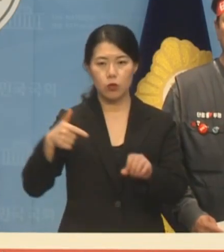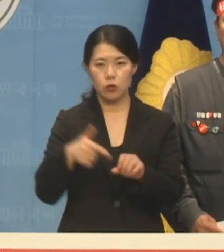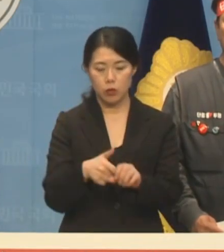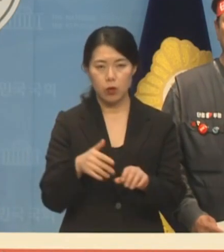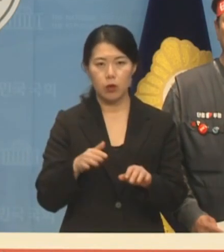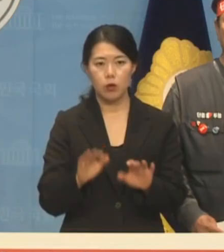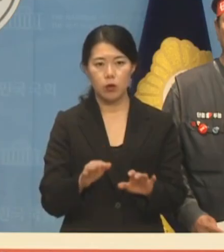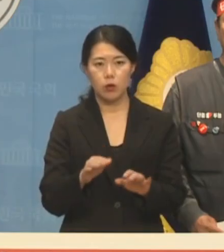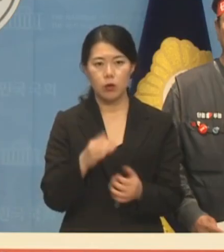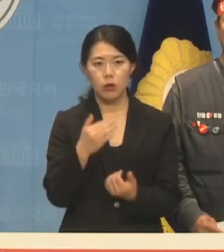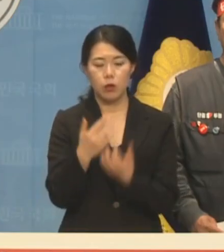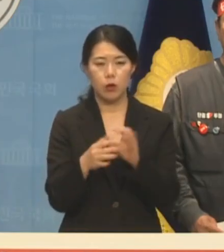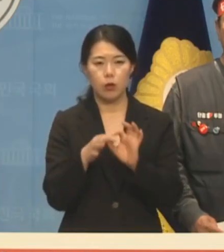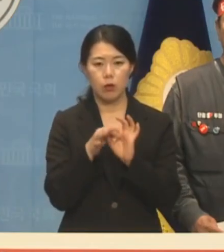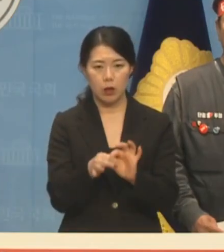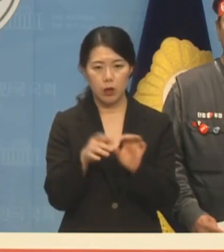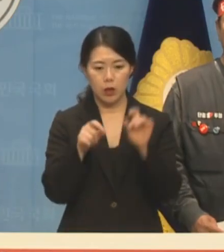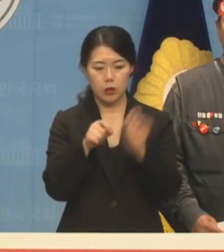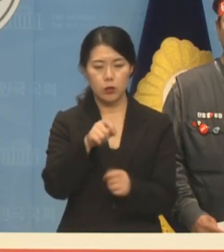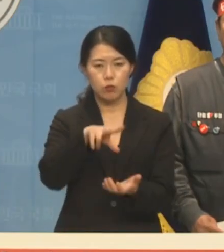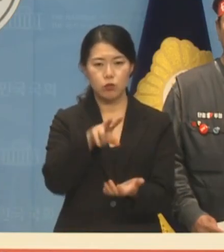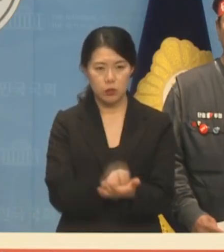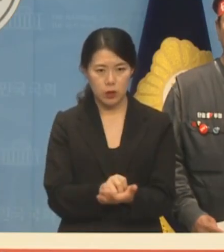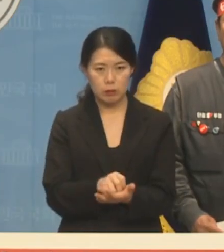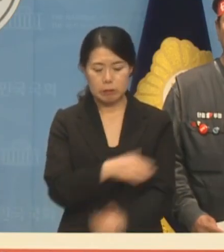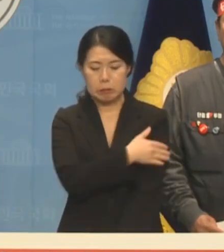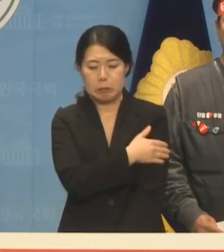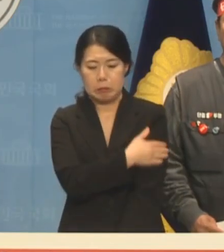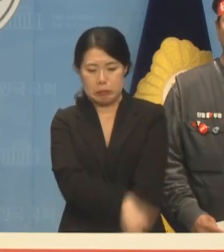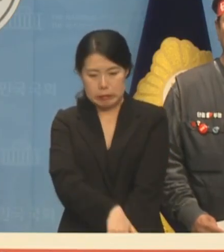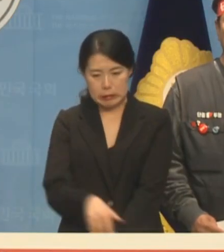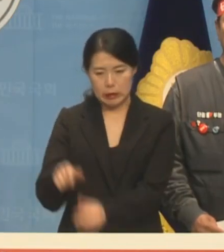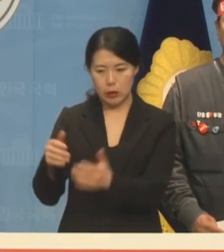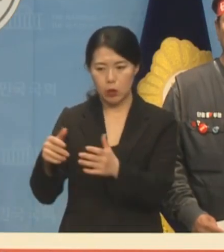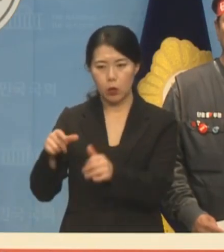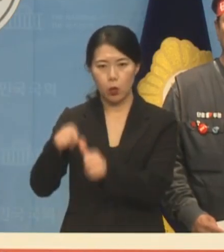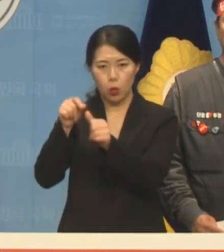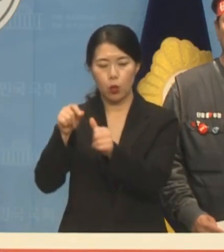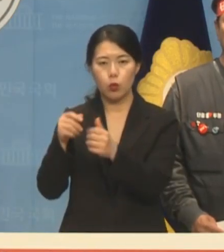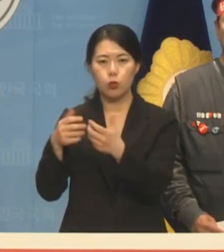문제를 방관하고 있는 고용노동부를 규탄합니다.